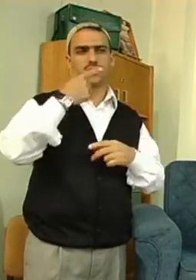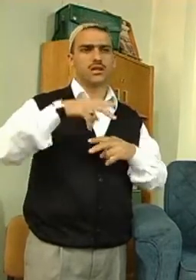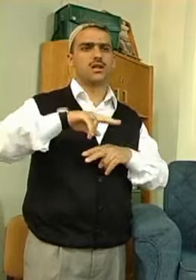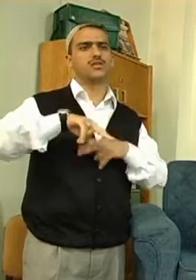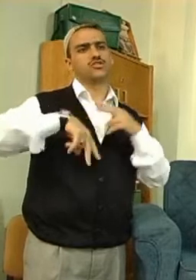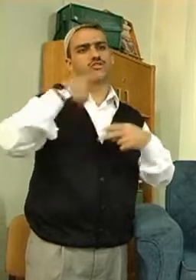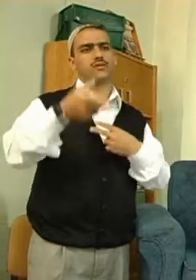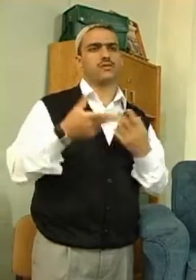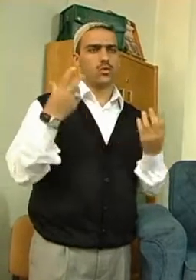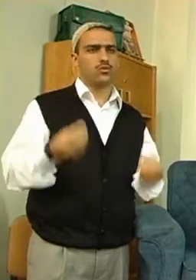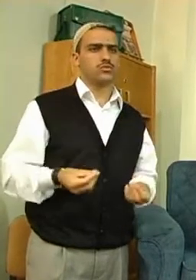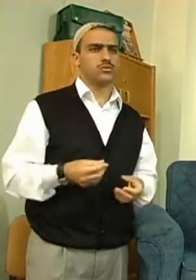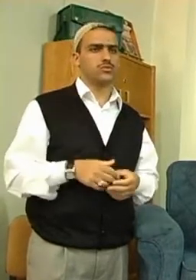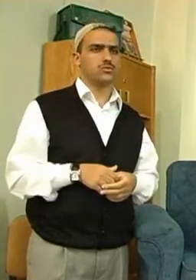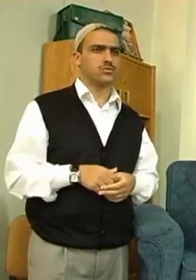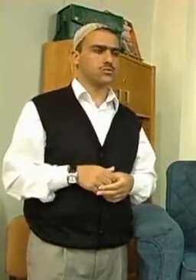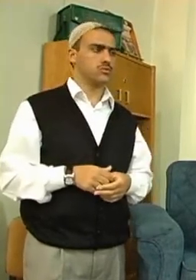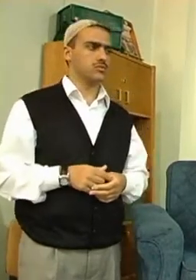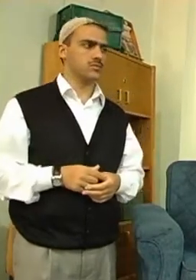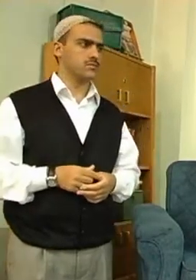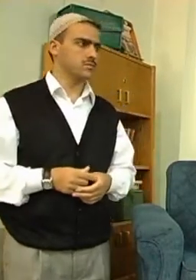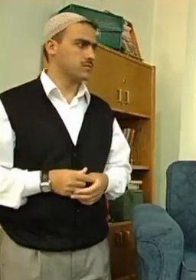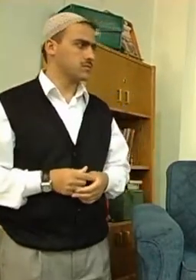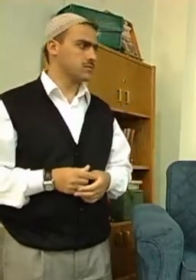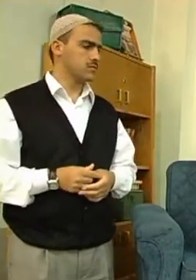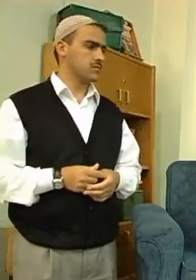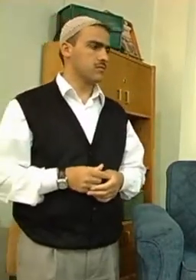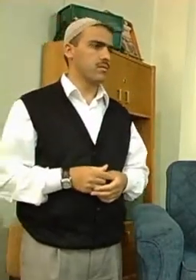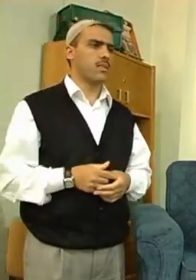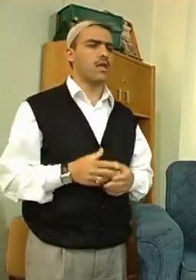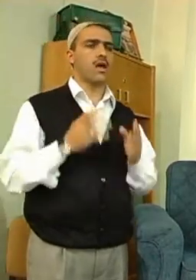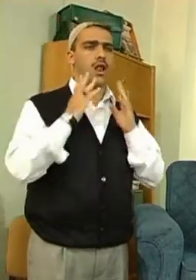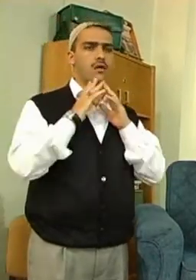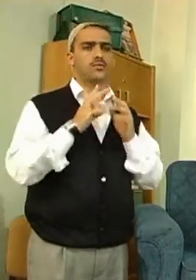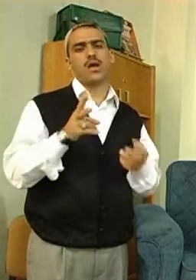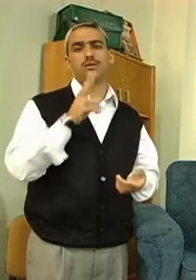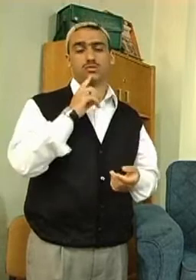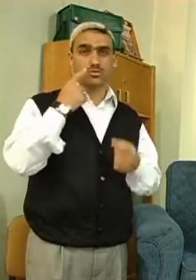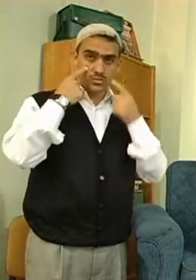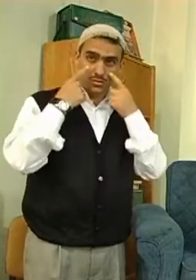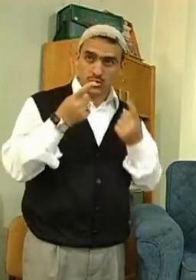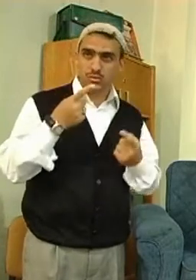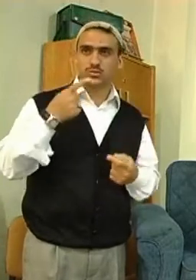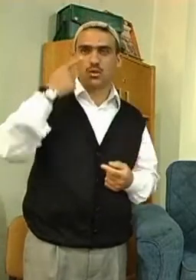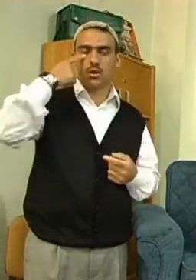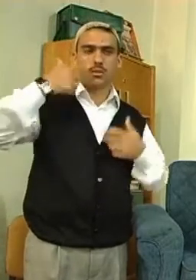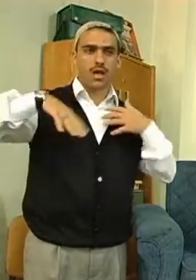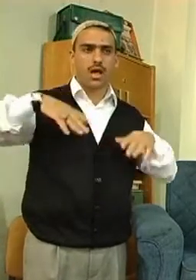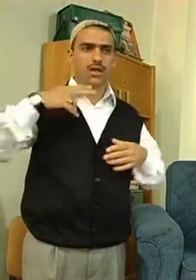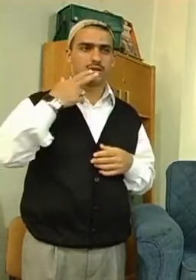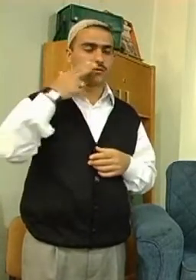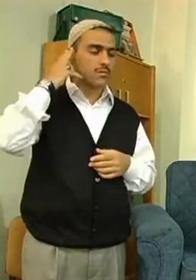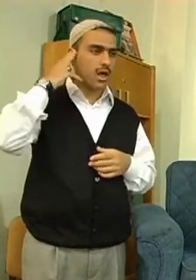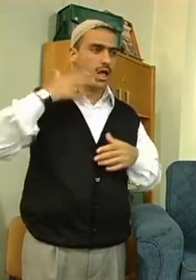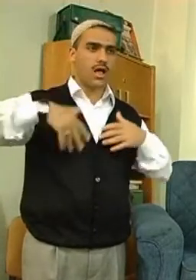anlatıyorlar. Yani bunları tabii saymakla bitmez. En sonunda bu işte manzara. Bugün görme, işitme engelli kardeşlerimize